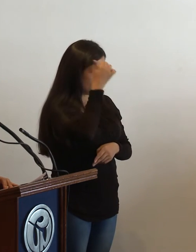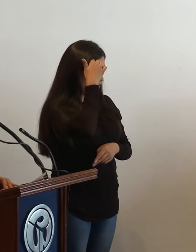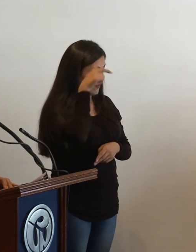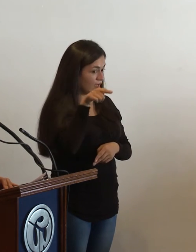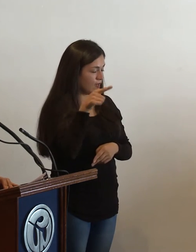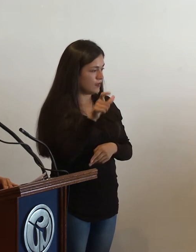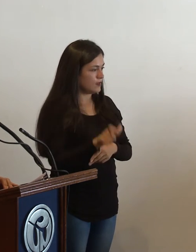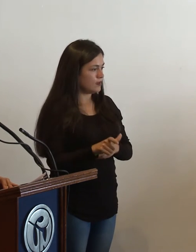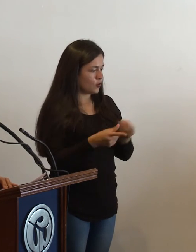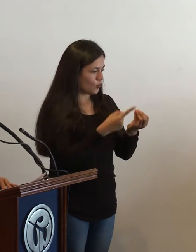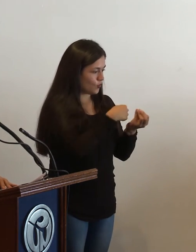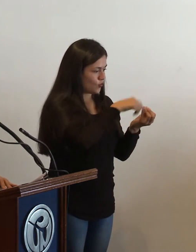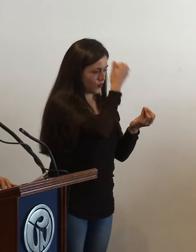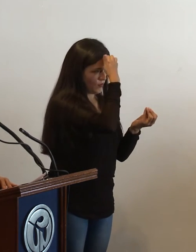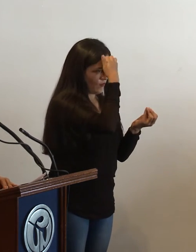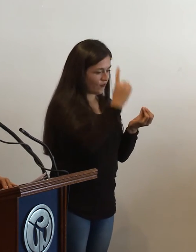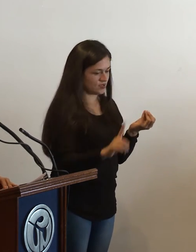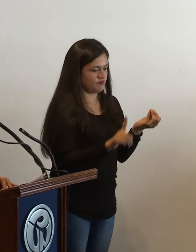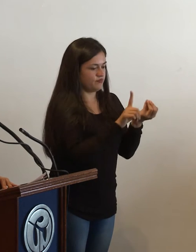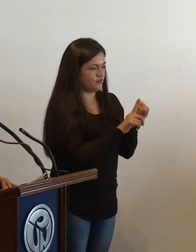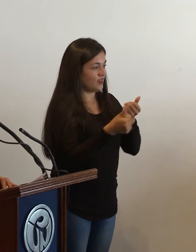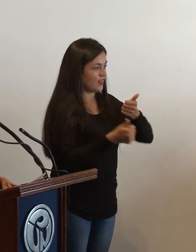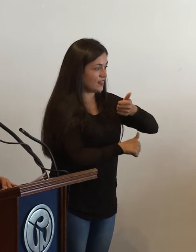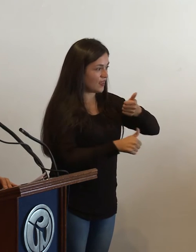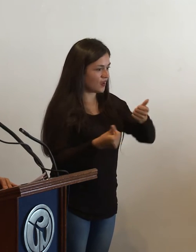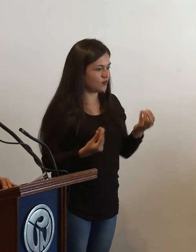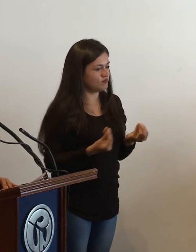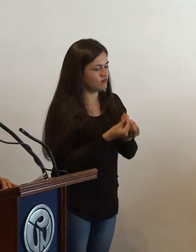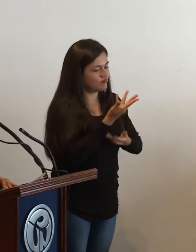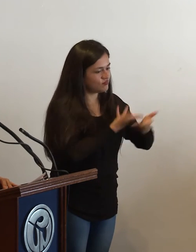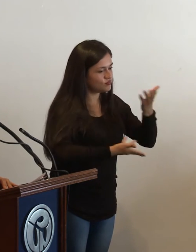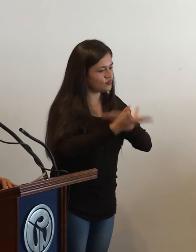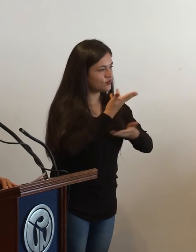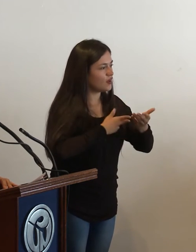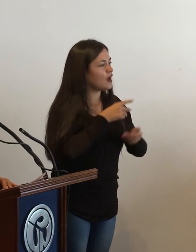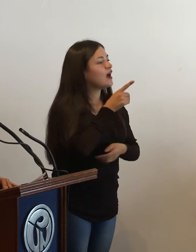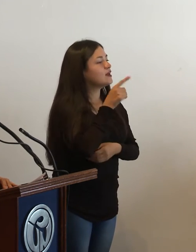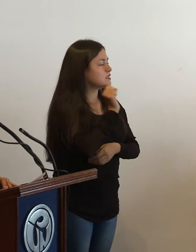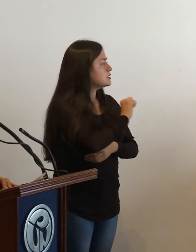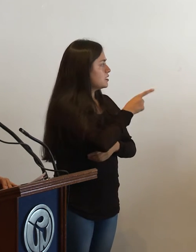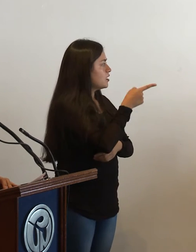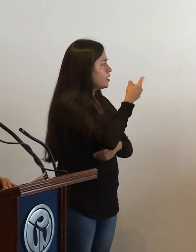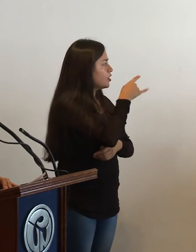él fue que lograron, digamos, fundar, con Gustavo de Rus,